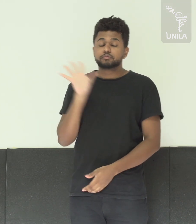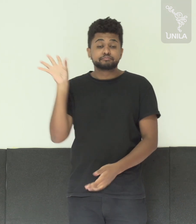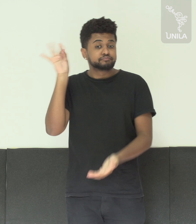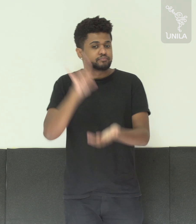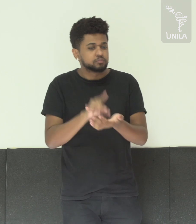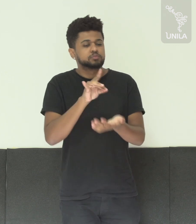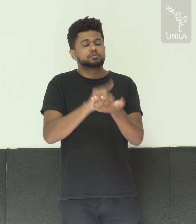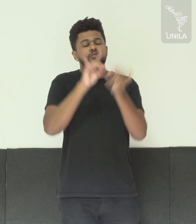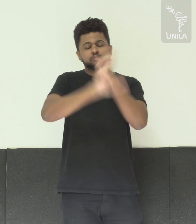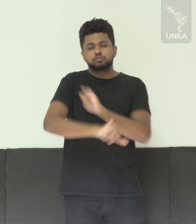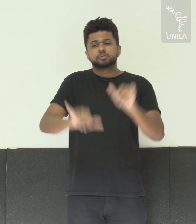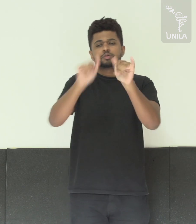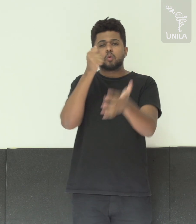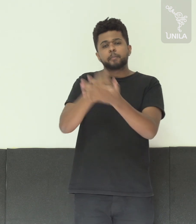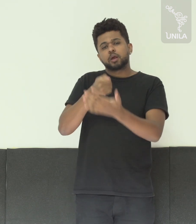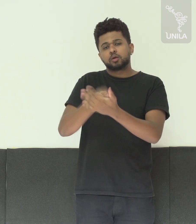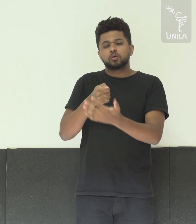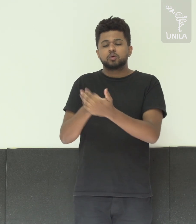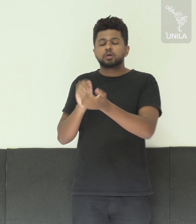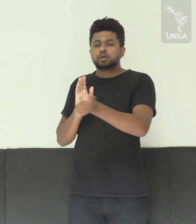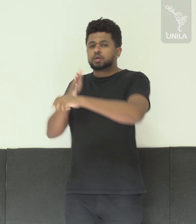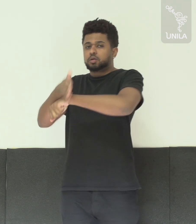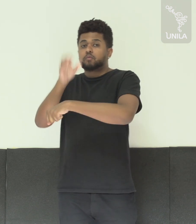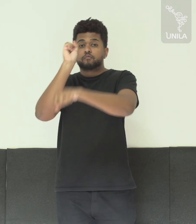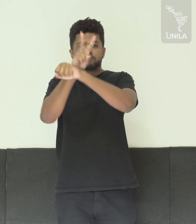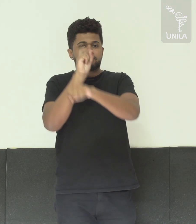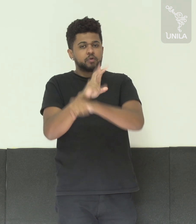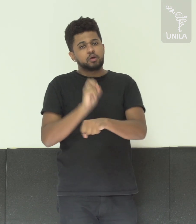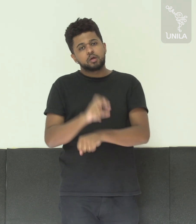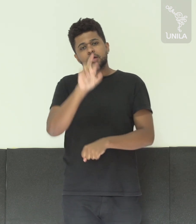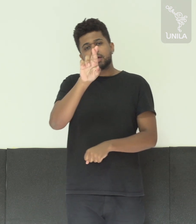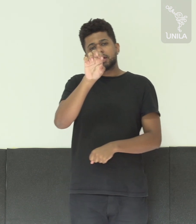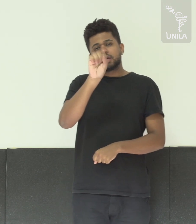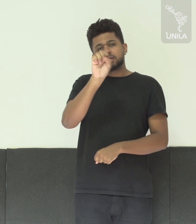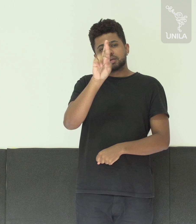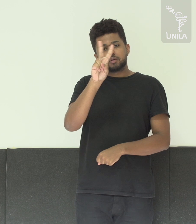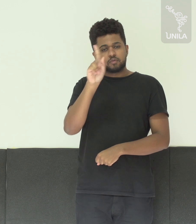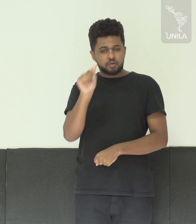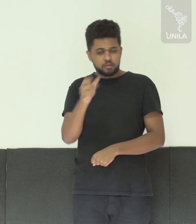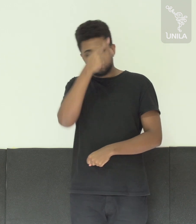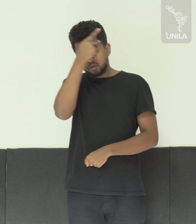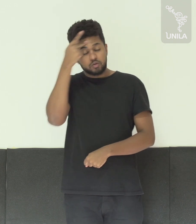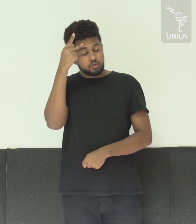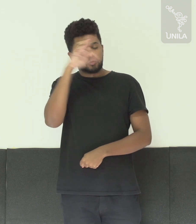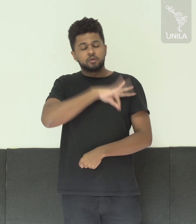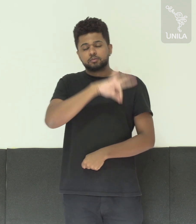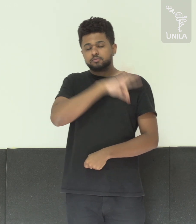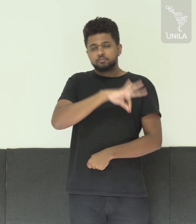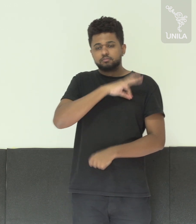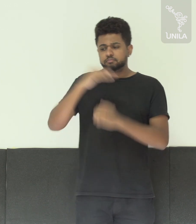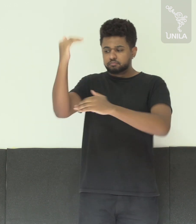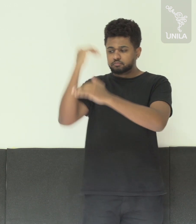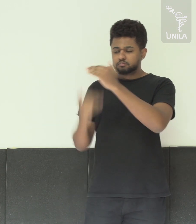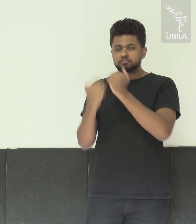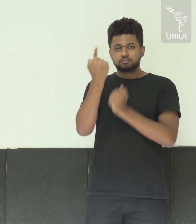autenticidade das informações obrigatórias para ingresso nas vagas reservadas a pessoas com renda familiar